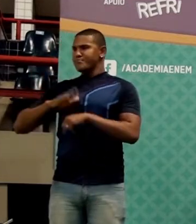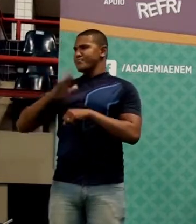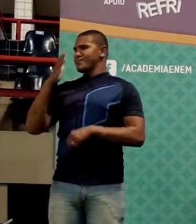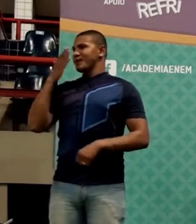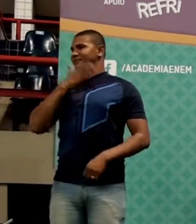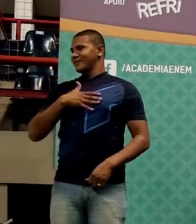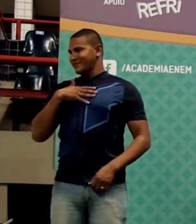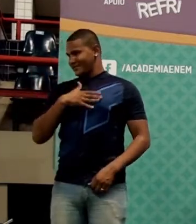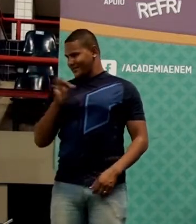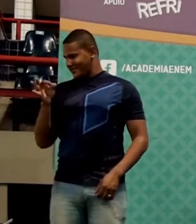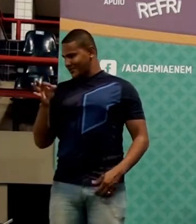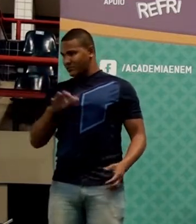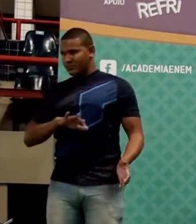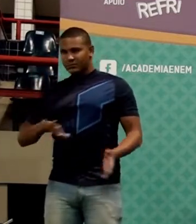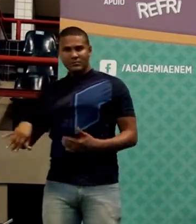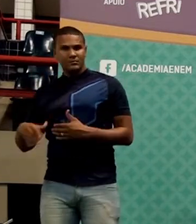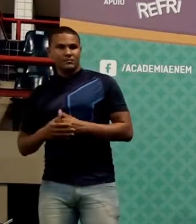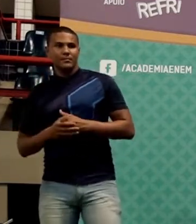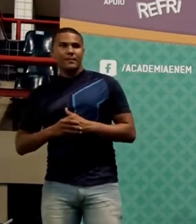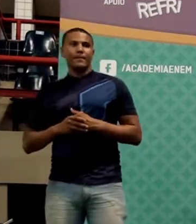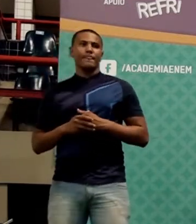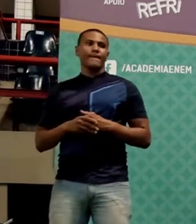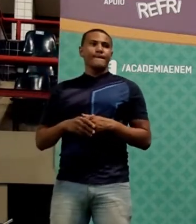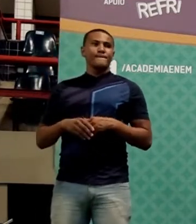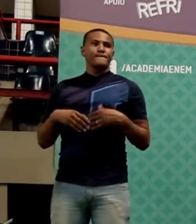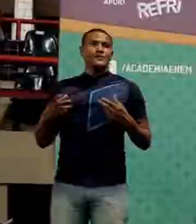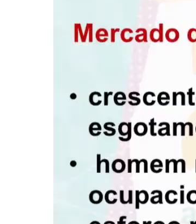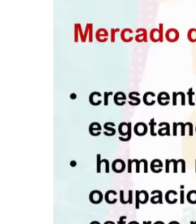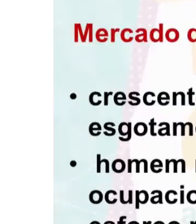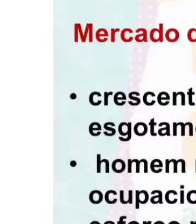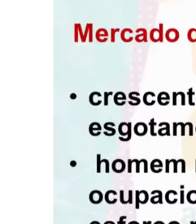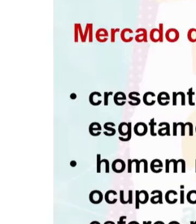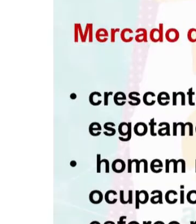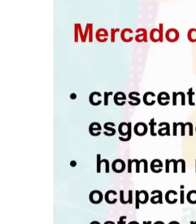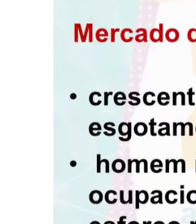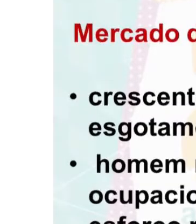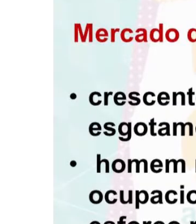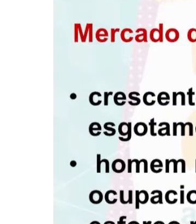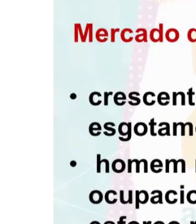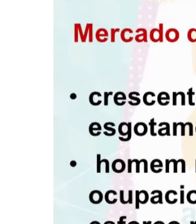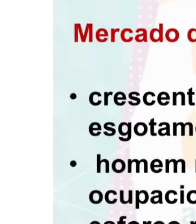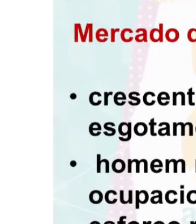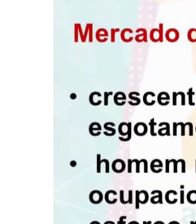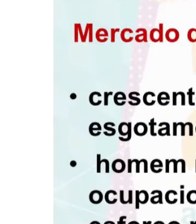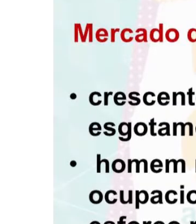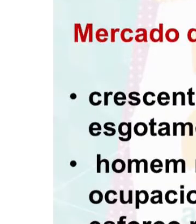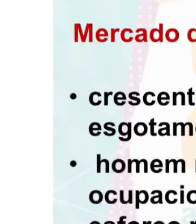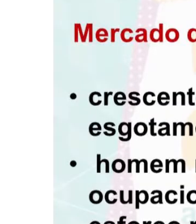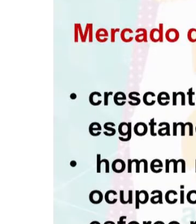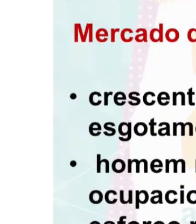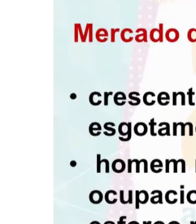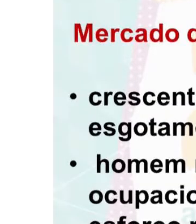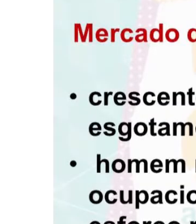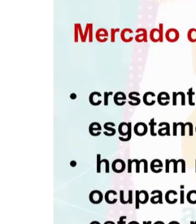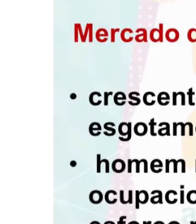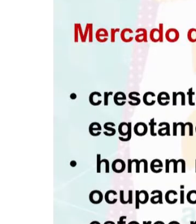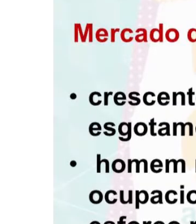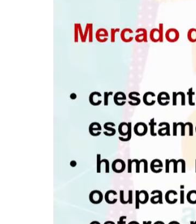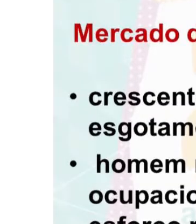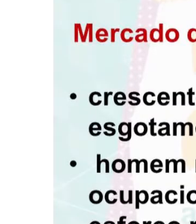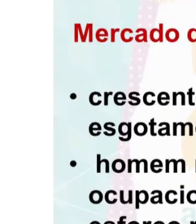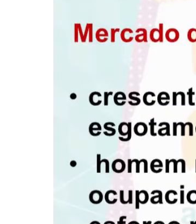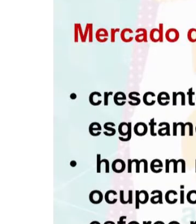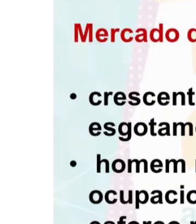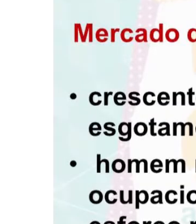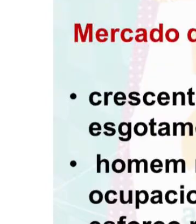Então, o que ele coloca aí, nessa habilidade? Ó? O homem mais suscetível às doenças, lógico. Se ele está mais estressado,